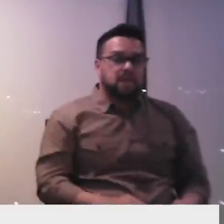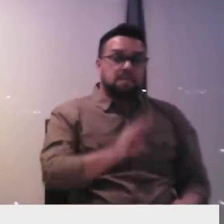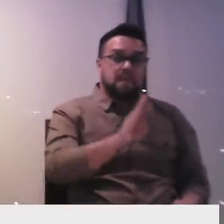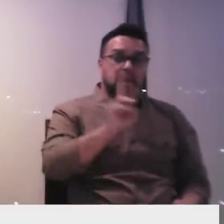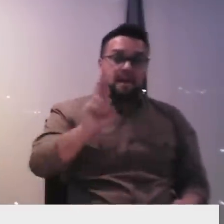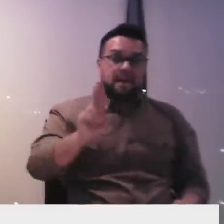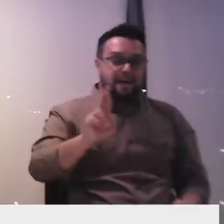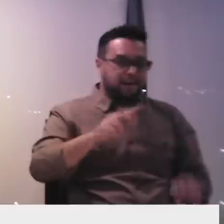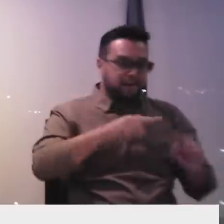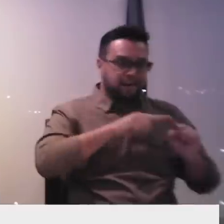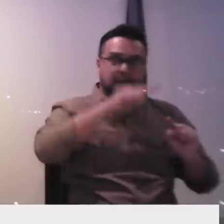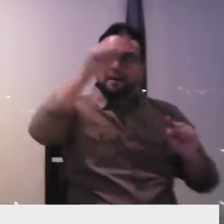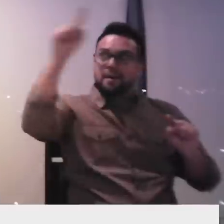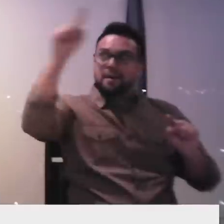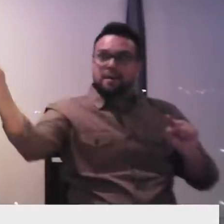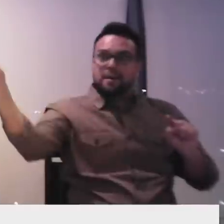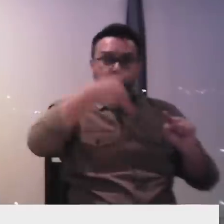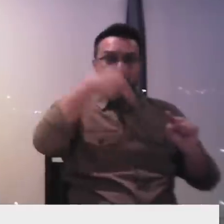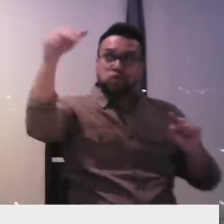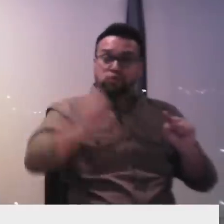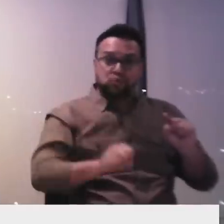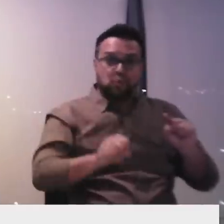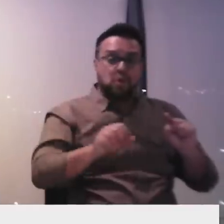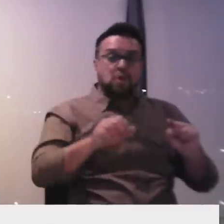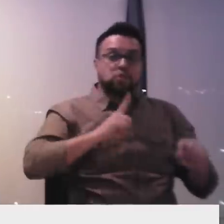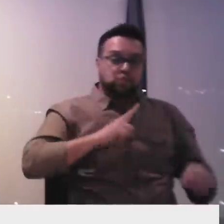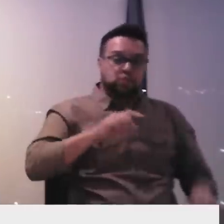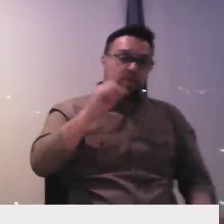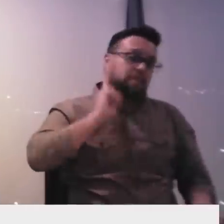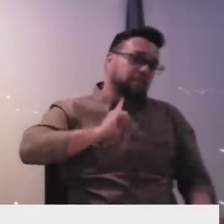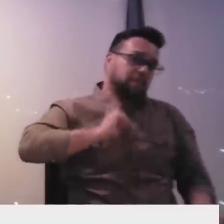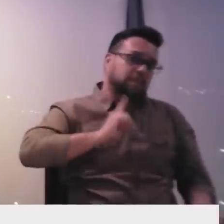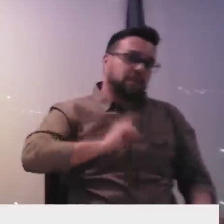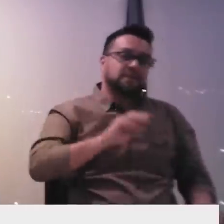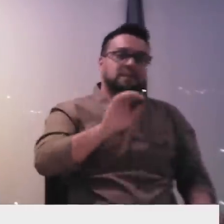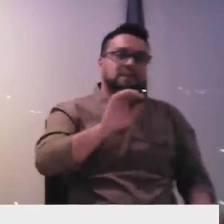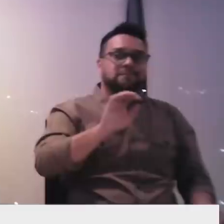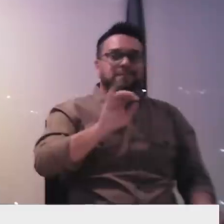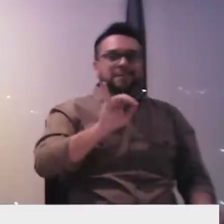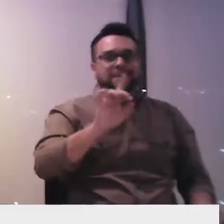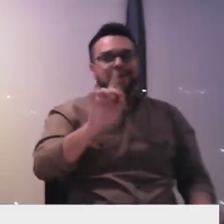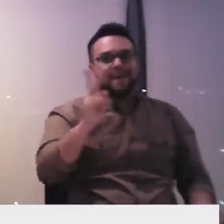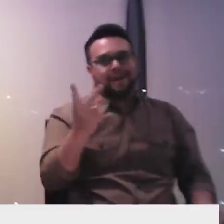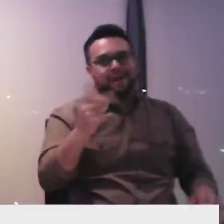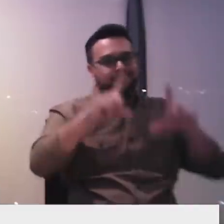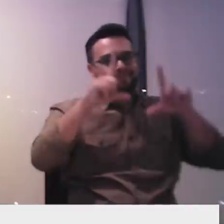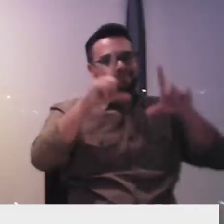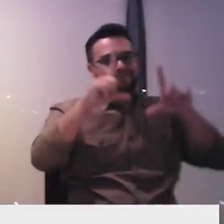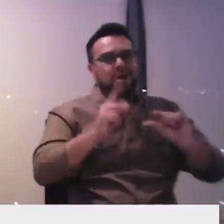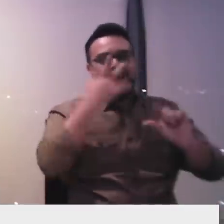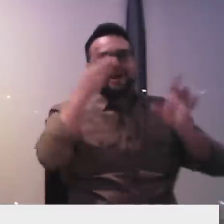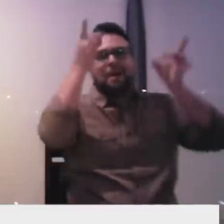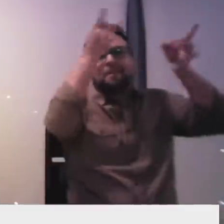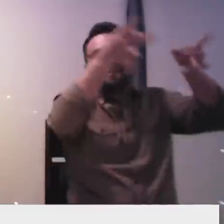sul. Tinha um trecho em Minas Gerais, justamente numa região de Minas de baixo IDH, esquecida por todos, que agora